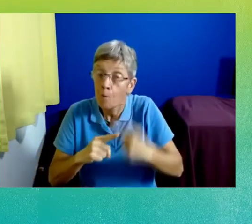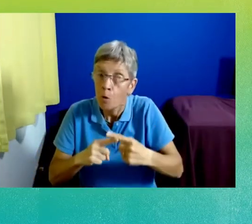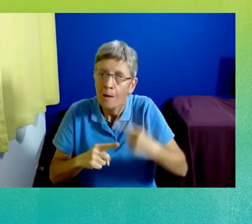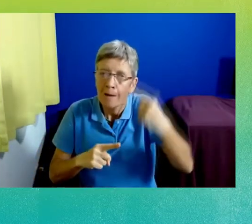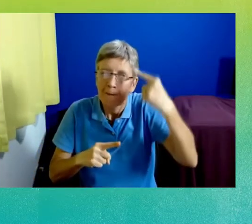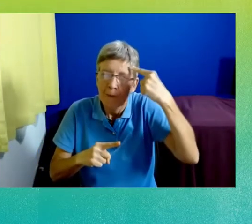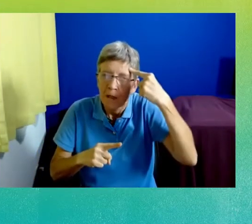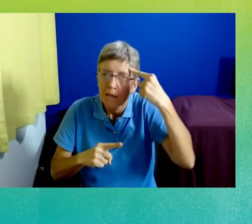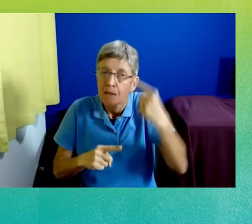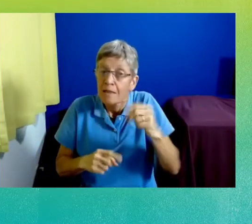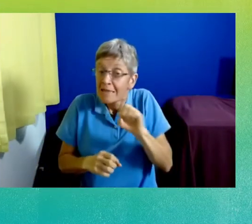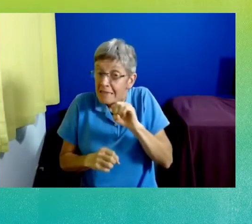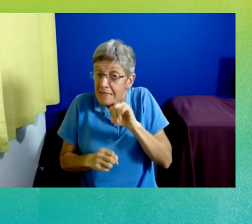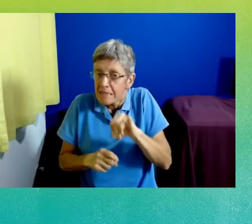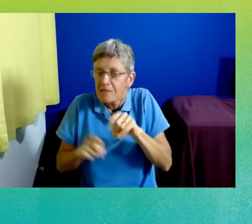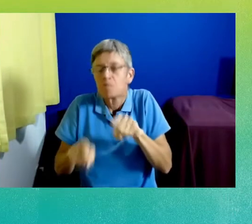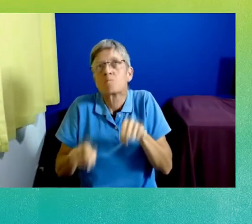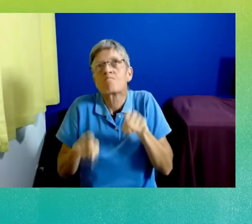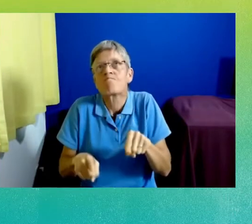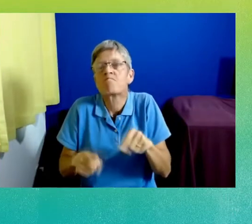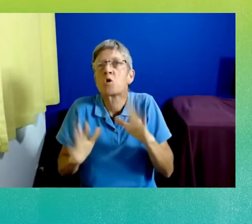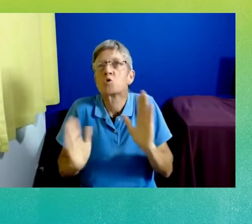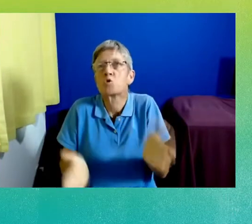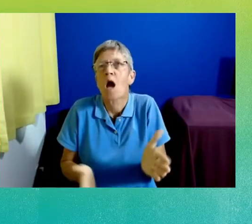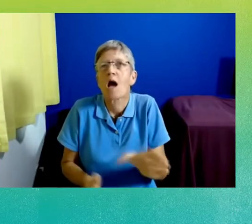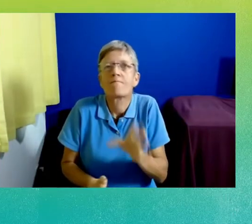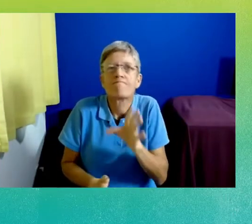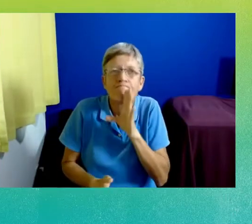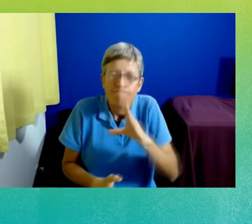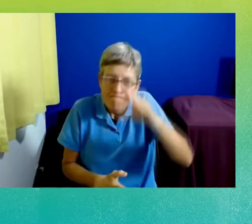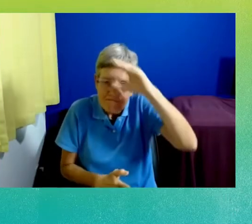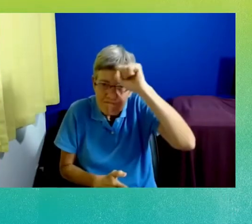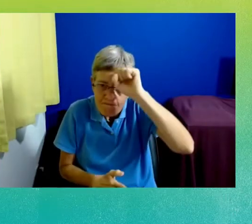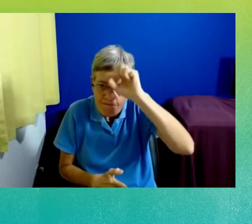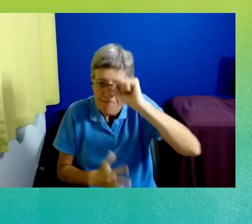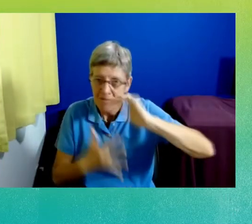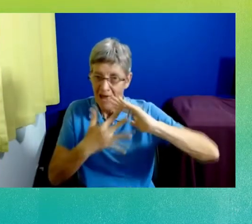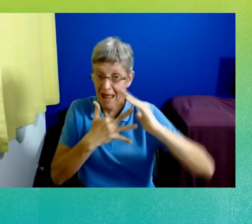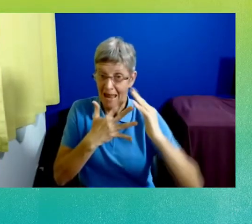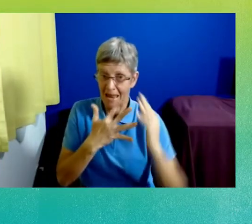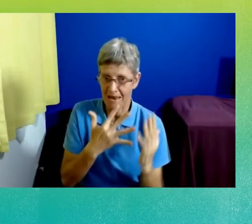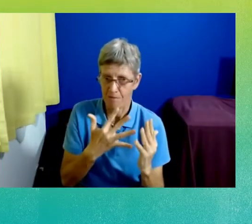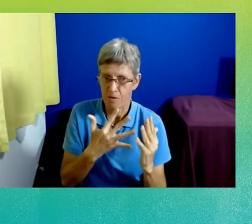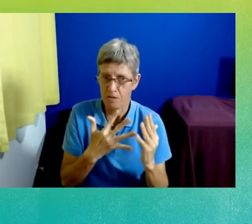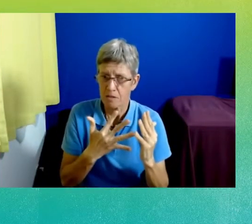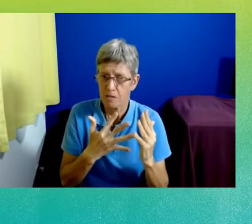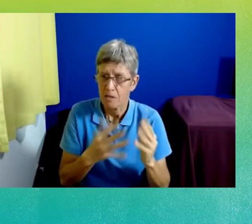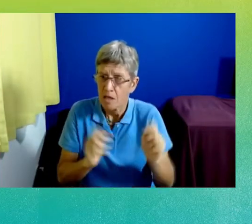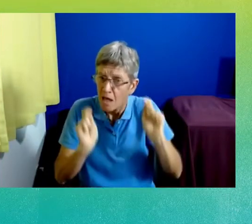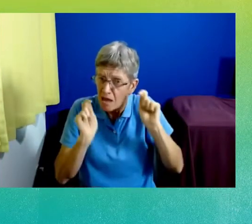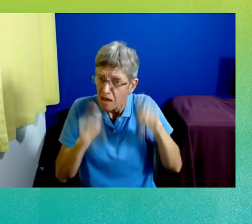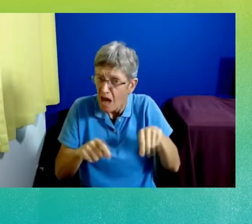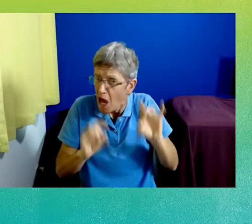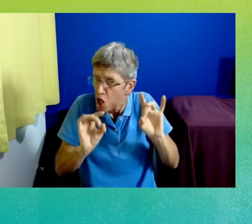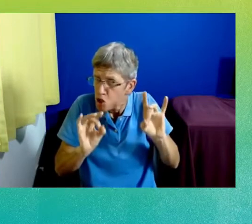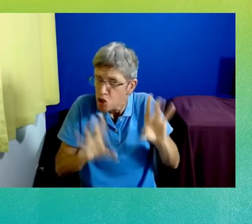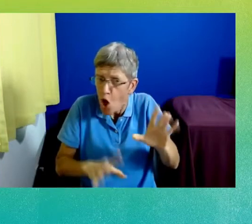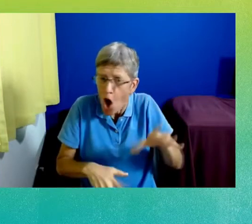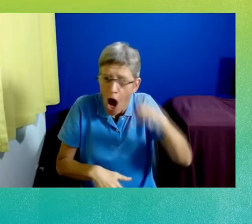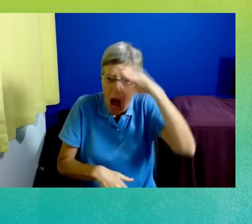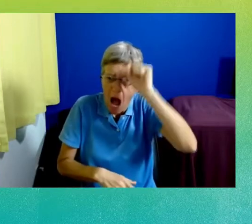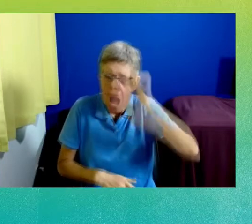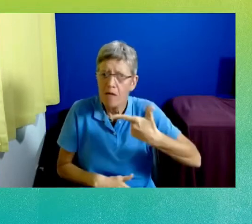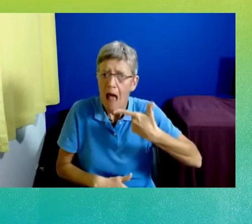da Libras. Por quê? Às vezes, a gente pensa que já conhece a